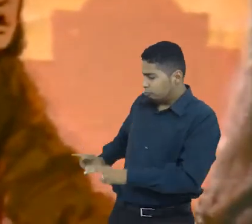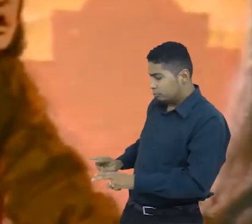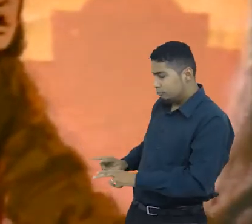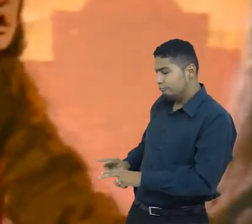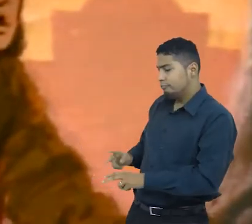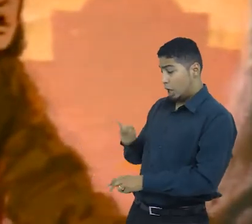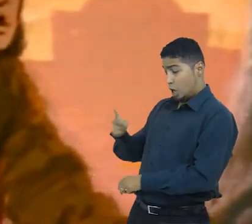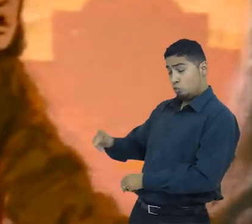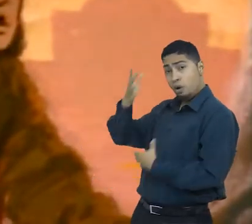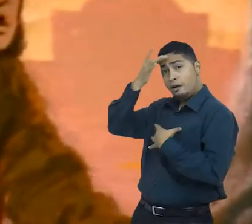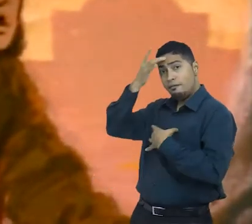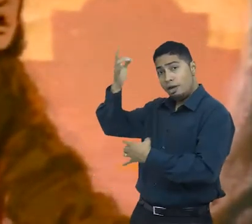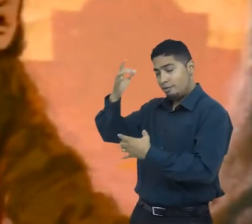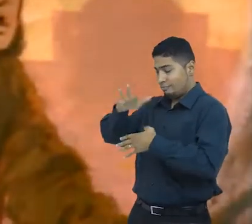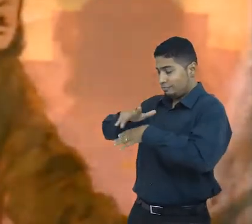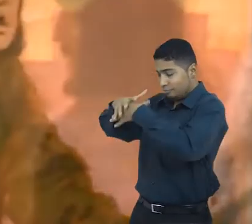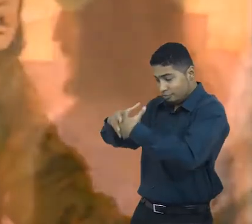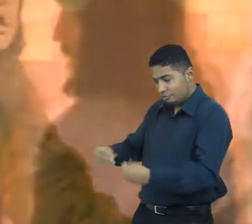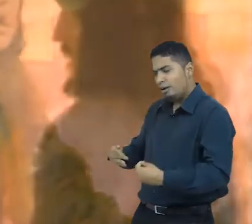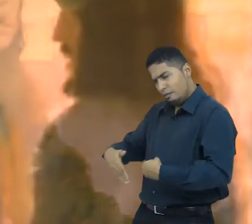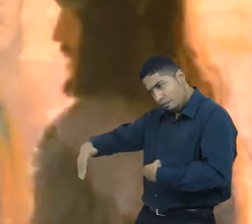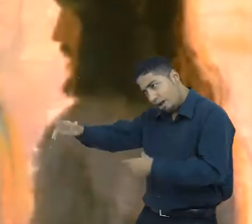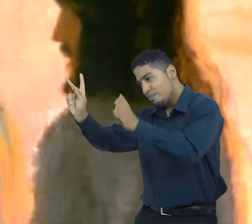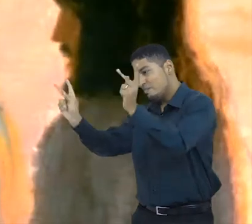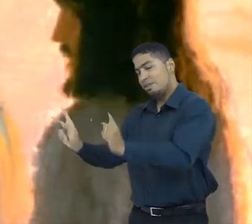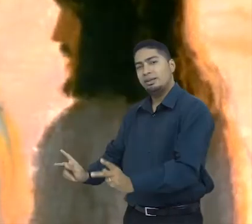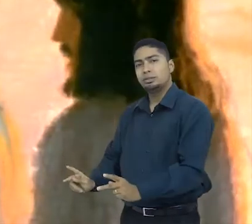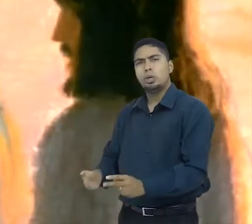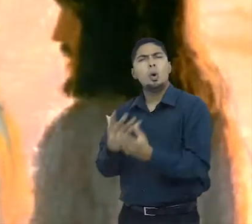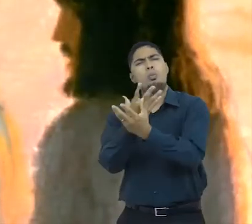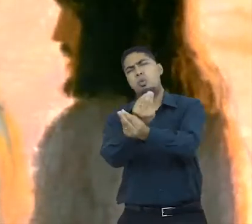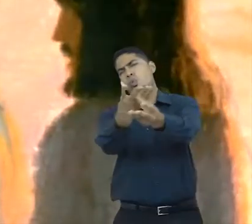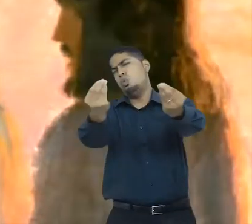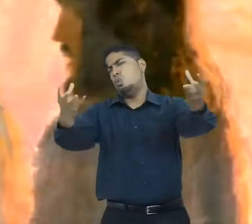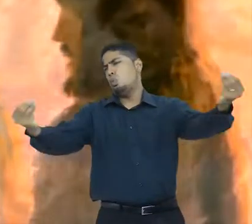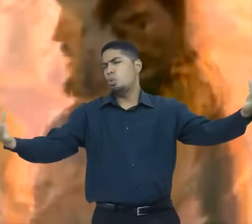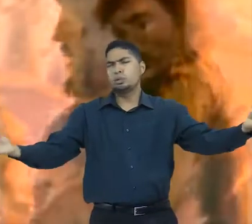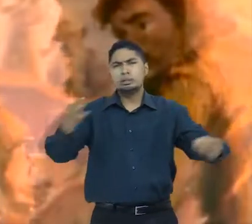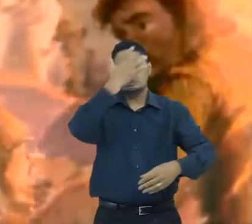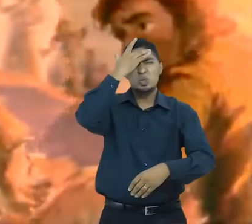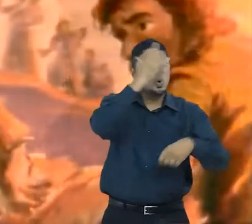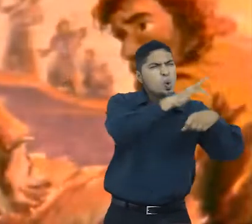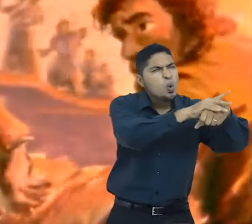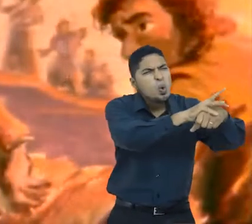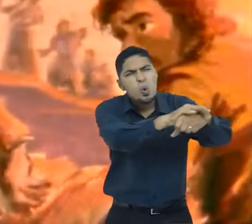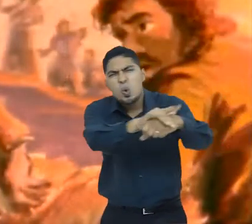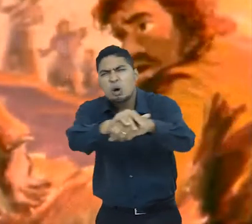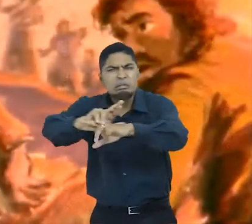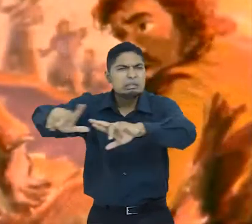sua fé lhe curou. Vá em paz." Inúmeras pessoas com diferentes tipos de doenças foram levadas a Jesus e